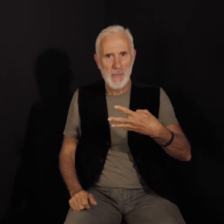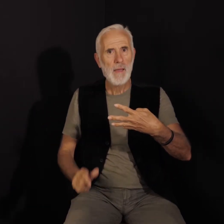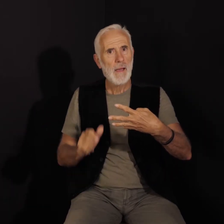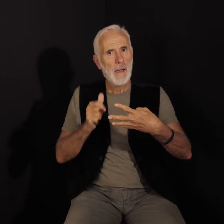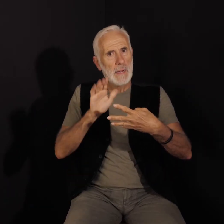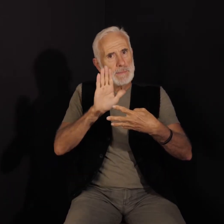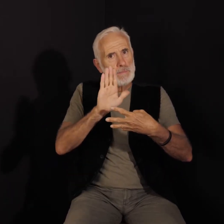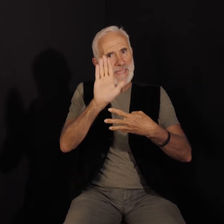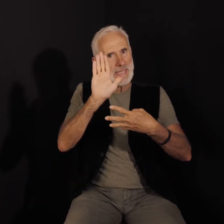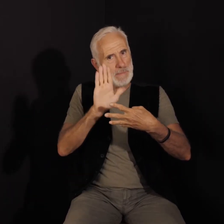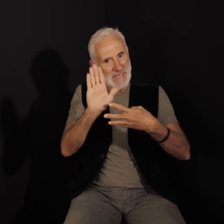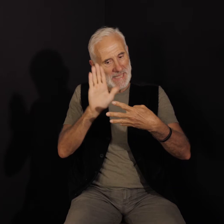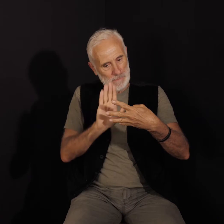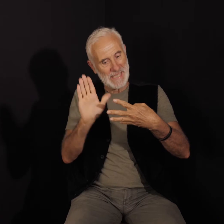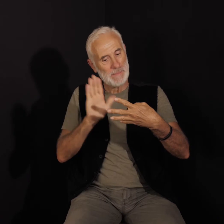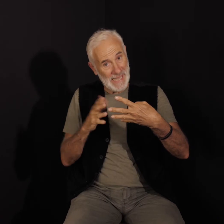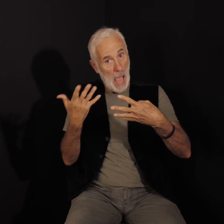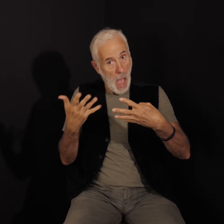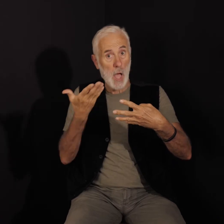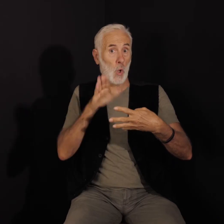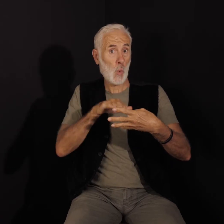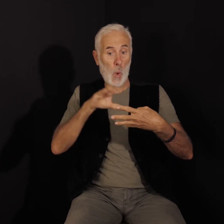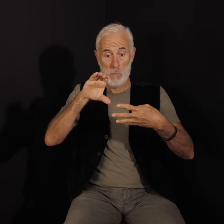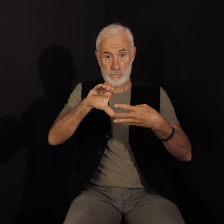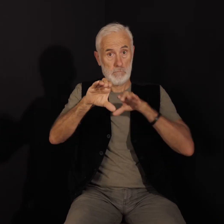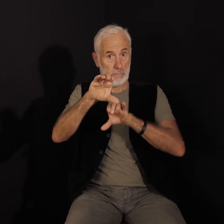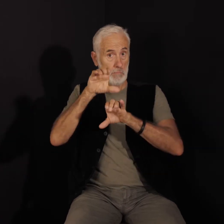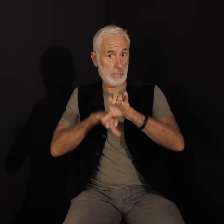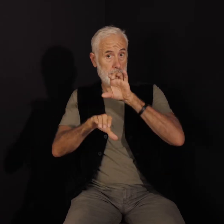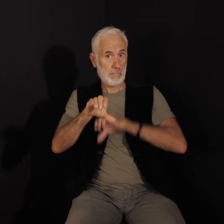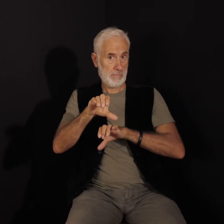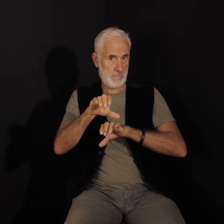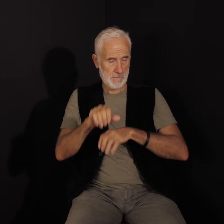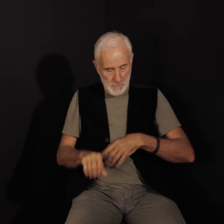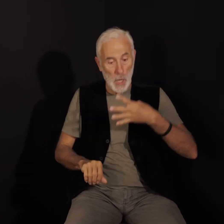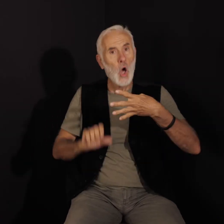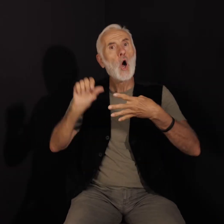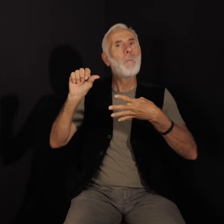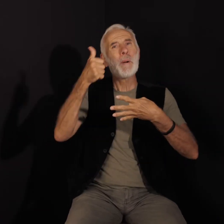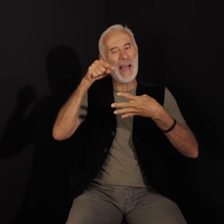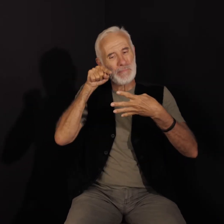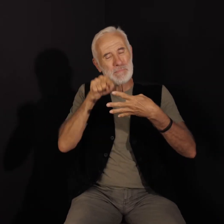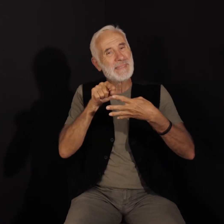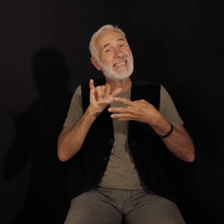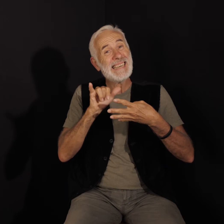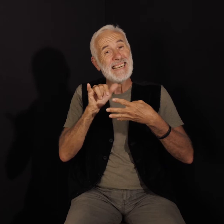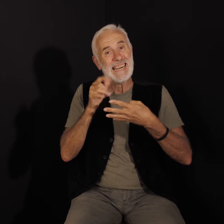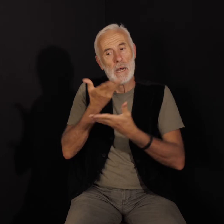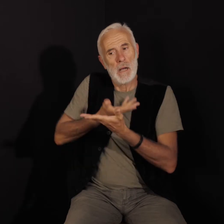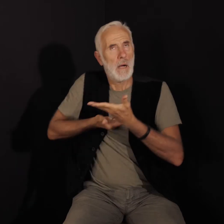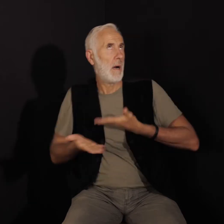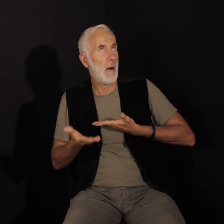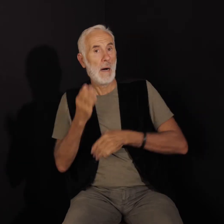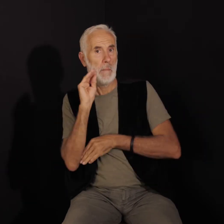constituent une partie du roman. Donc la première partie s'intéresse au bébé, donc le bébé né au cœur